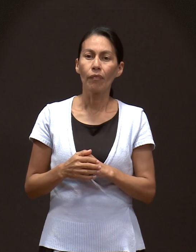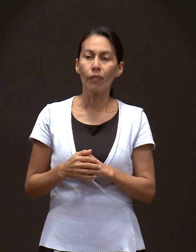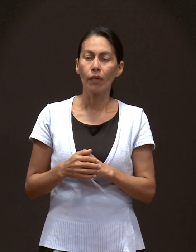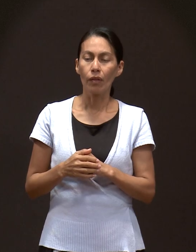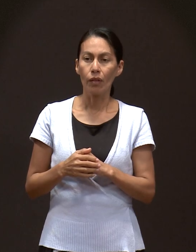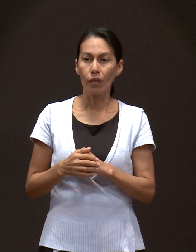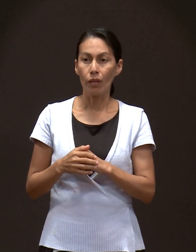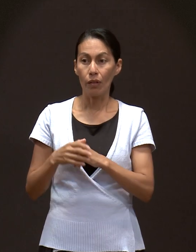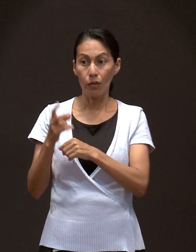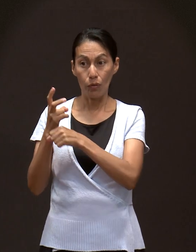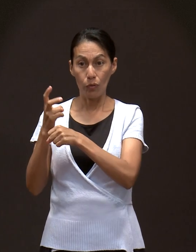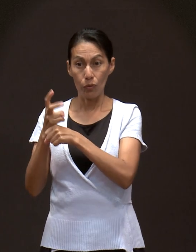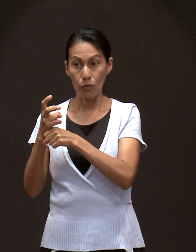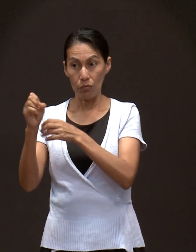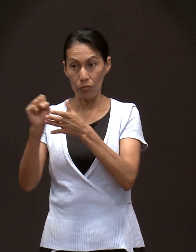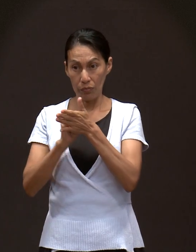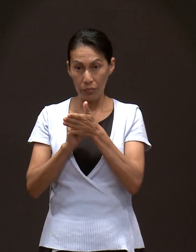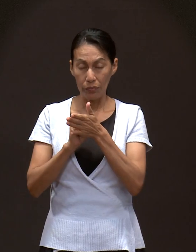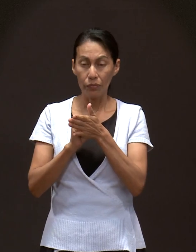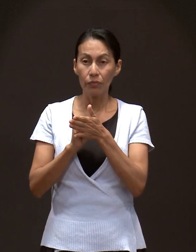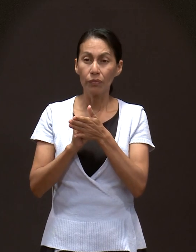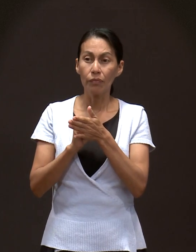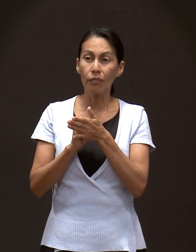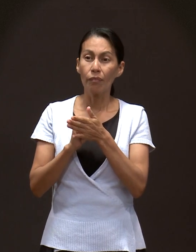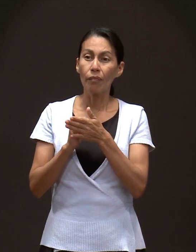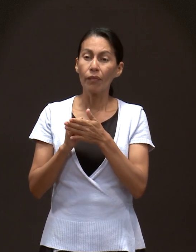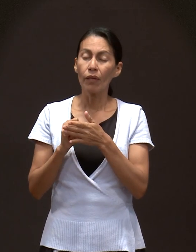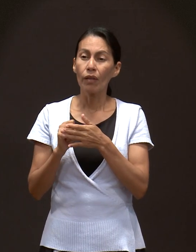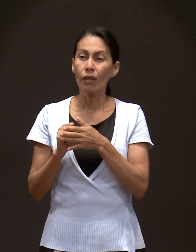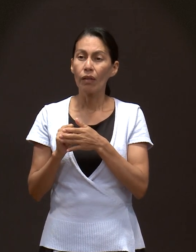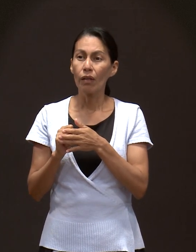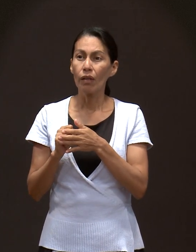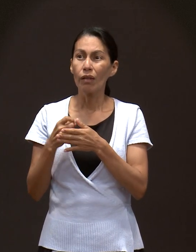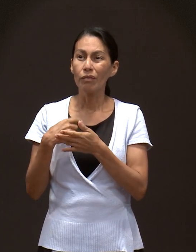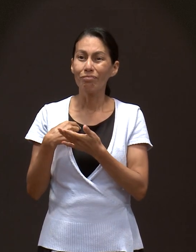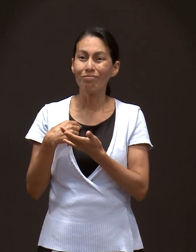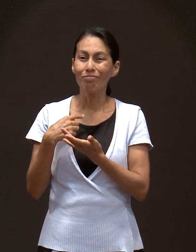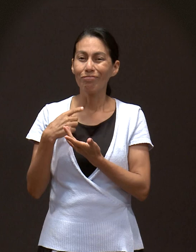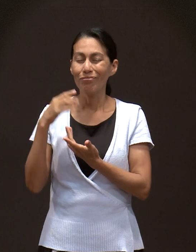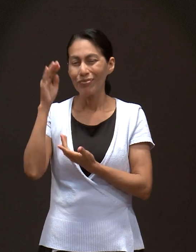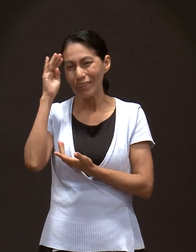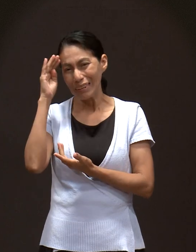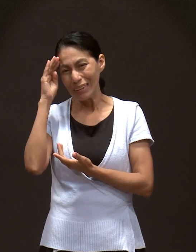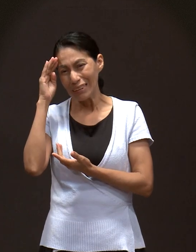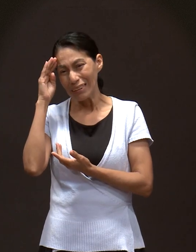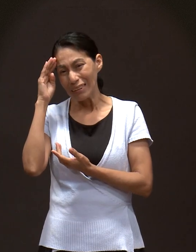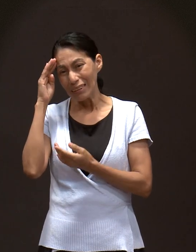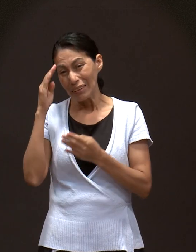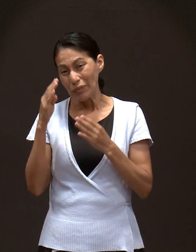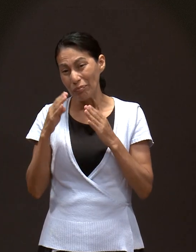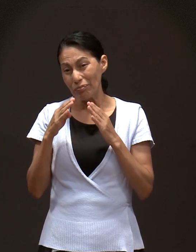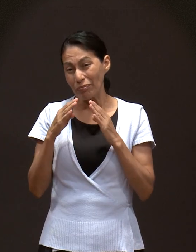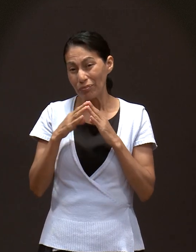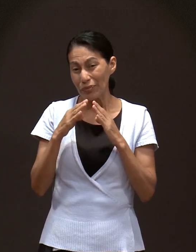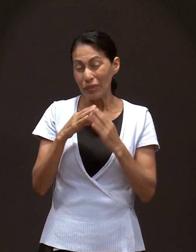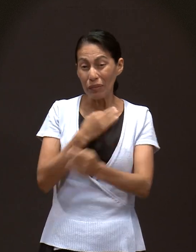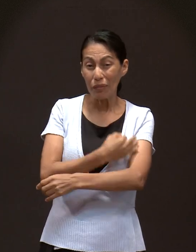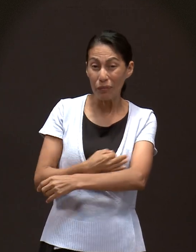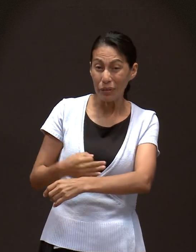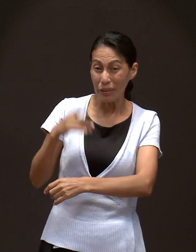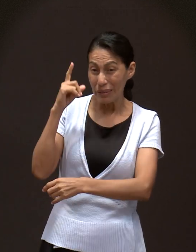cuando, iniciando el segundo semestre, pues, yo veía que quizá las cosas iban a estar más difíciles en casa,